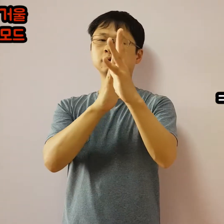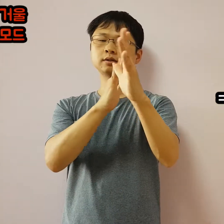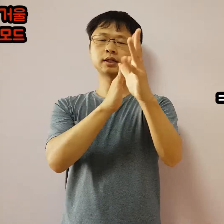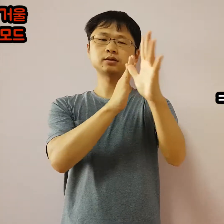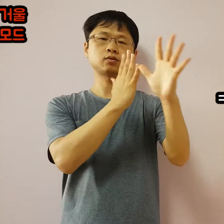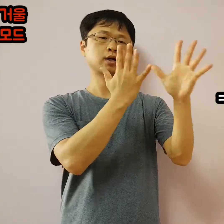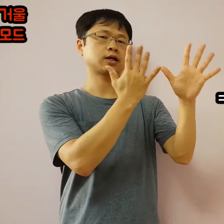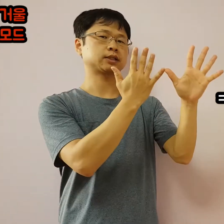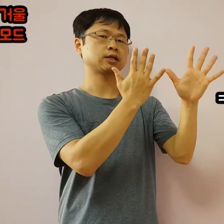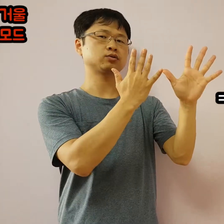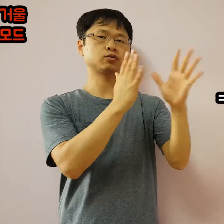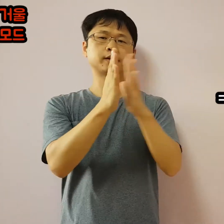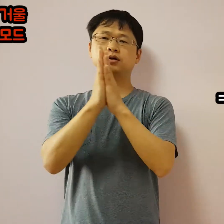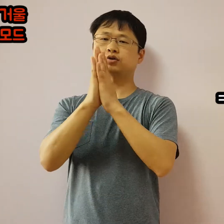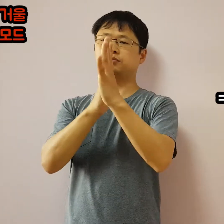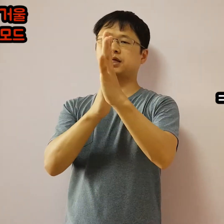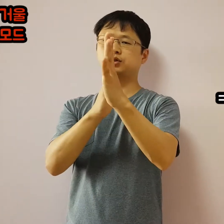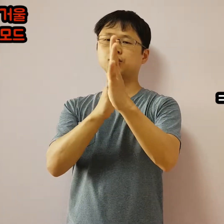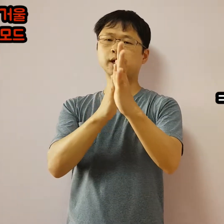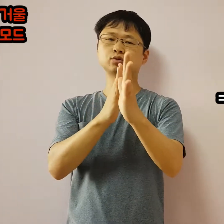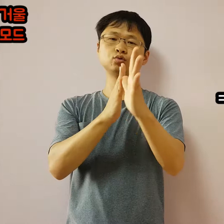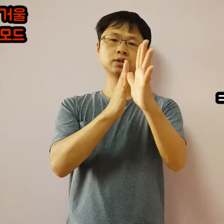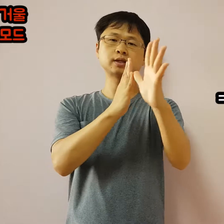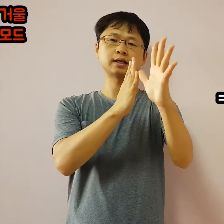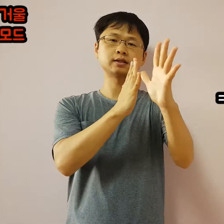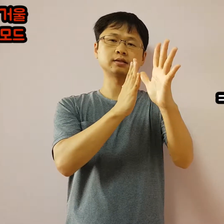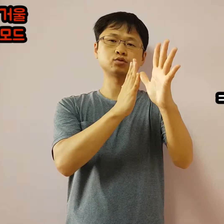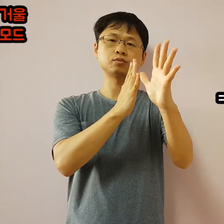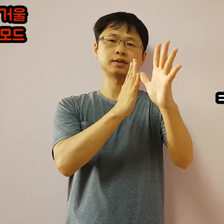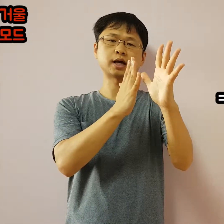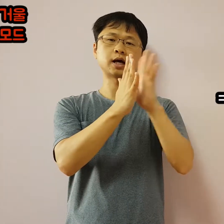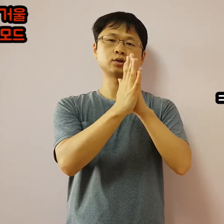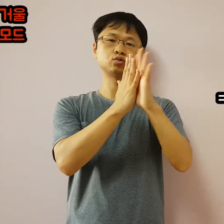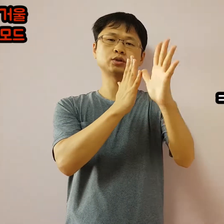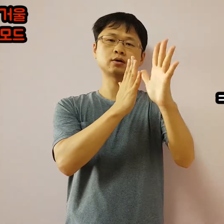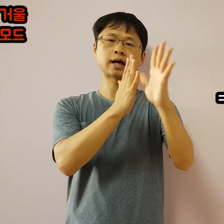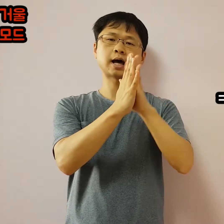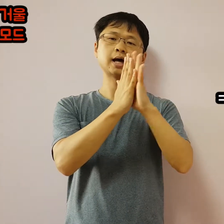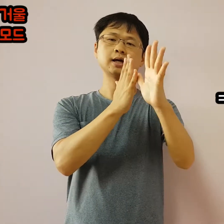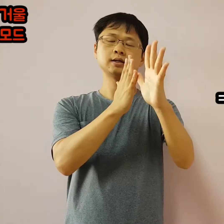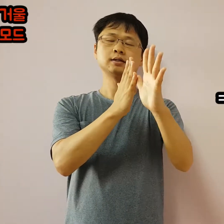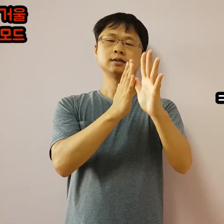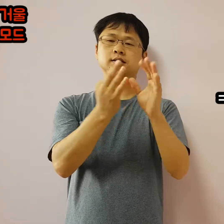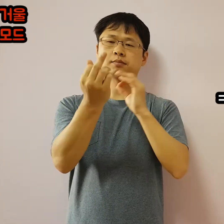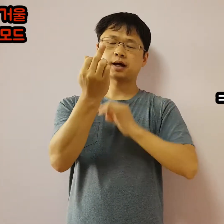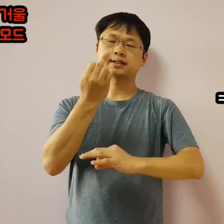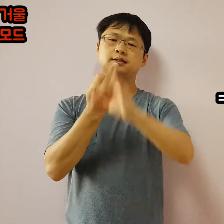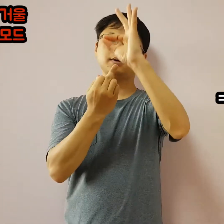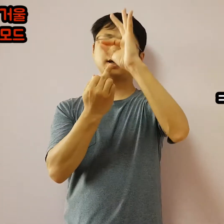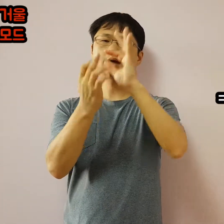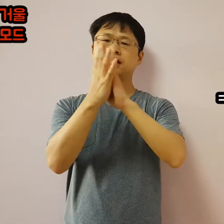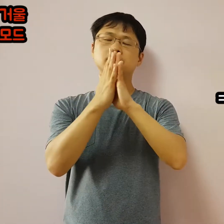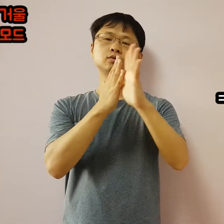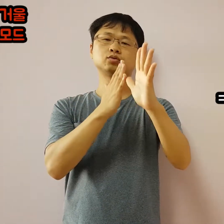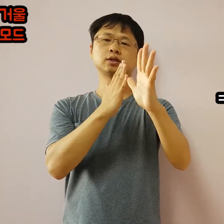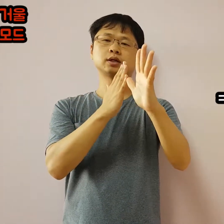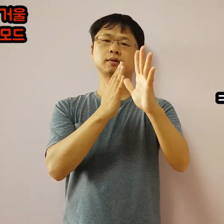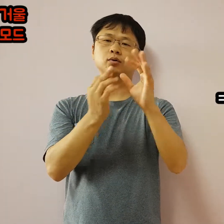엄지부터 새끼손가락까지 한 줄로 만들어줍니다. 조회. 줄 서다는 수어입니다. 줄 서다. 그러면 아침에 줄 서는 게